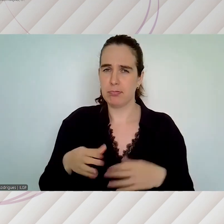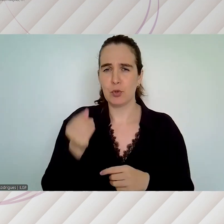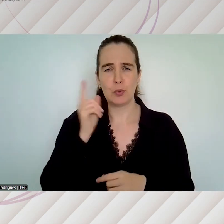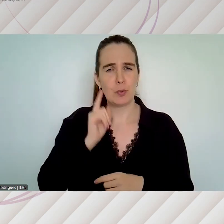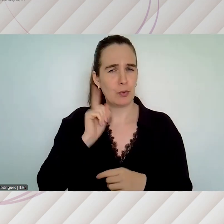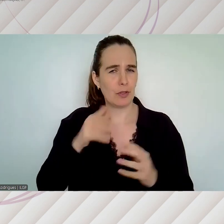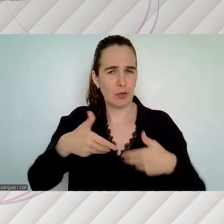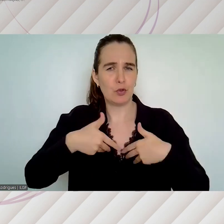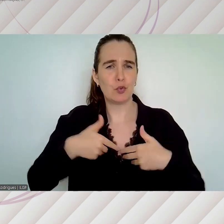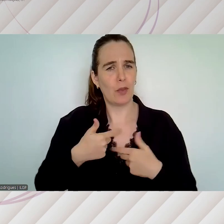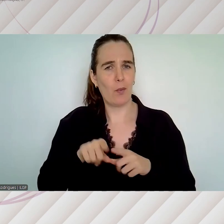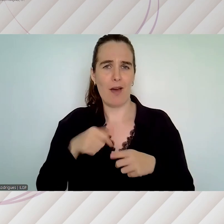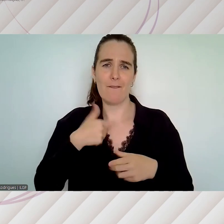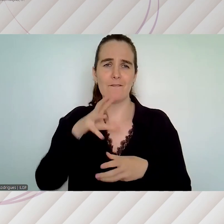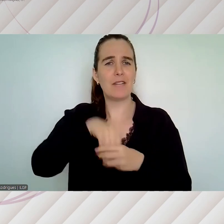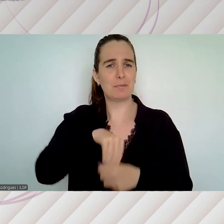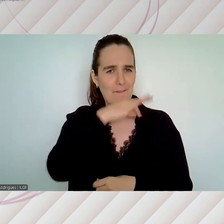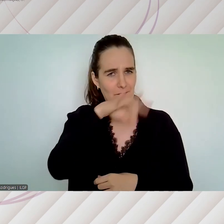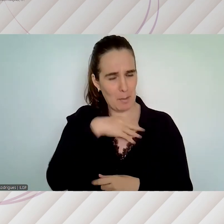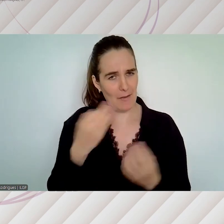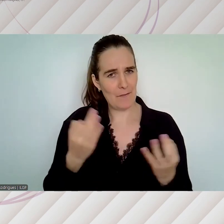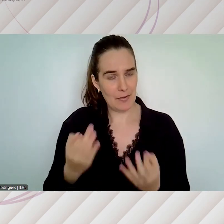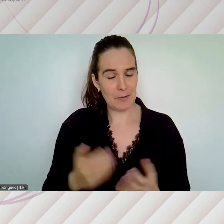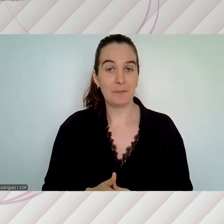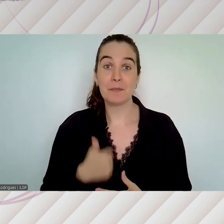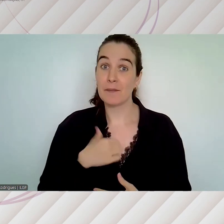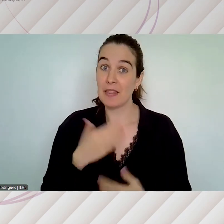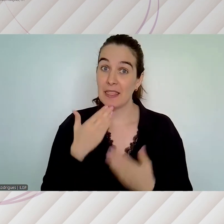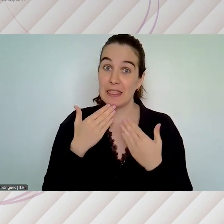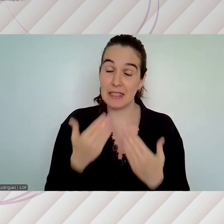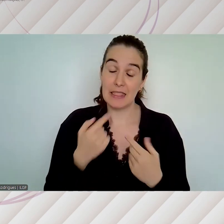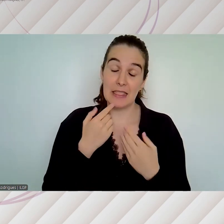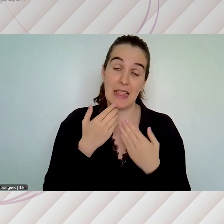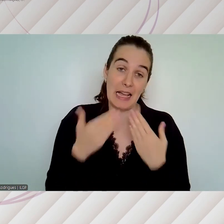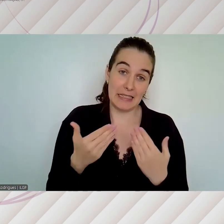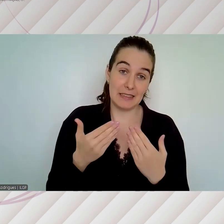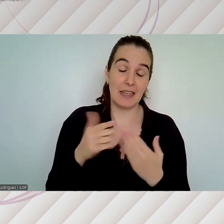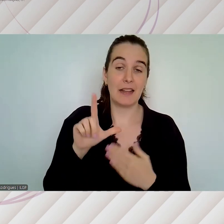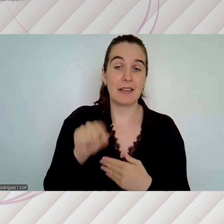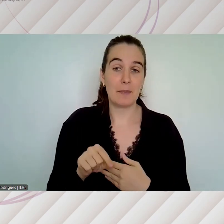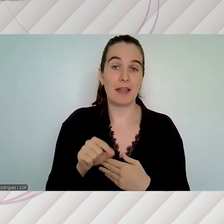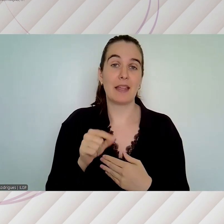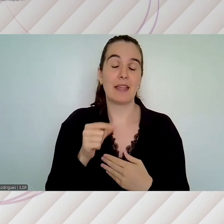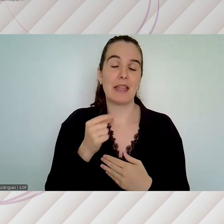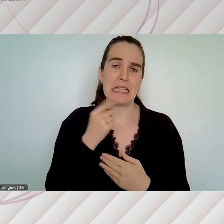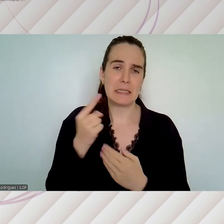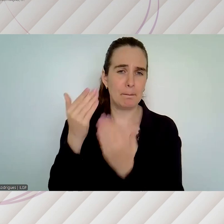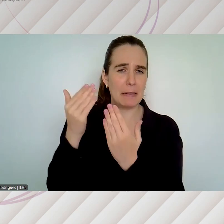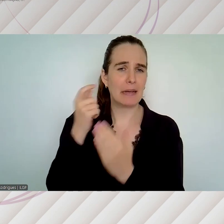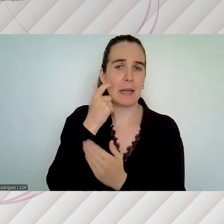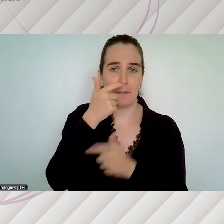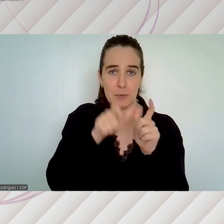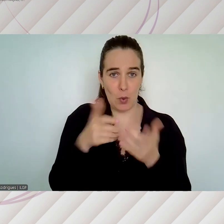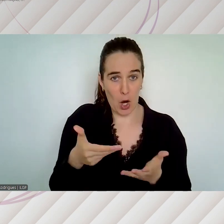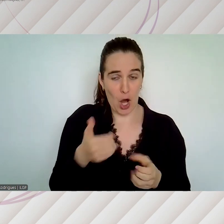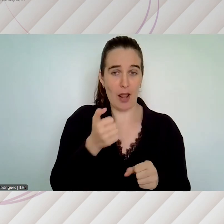desta família do INA. E gostaria de ter aqui uma palavra de muito apreço por todos aqueles que neste momento transformam e desenvolvem o INA,